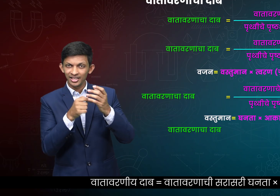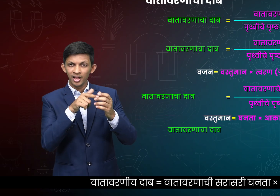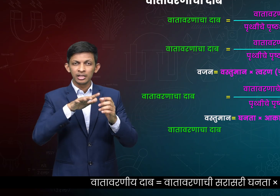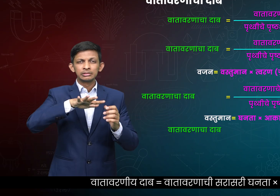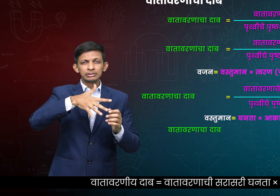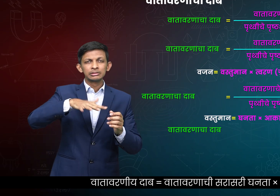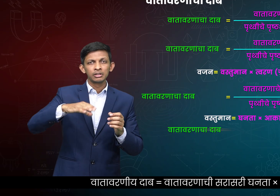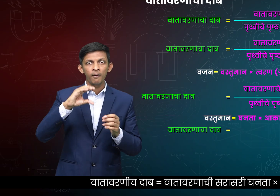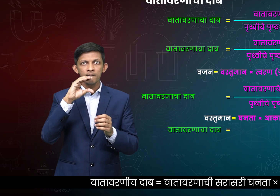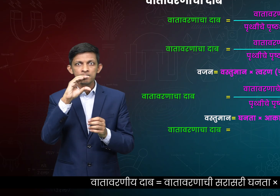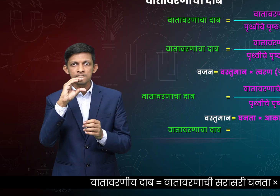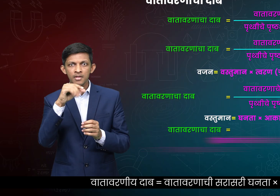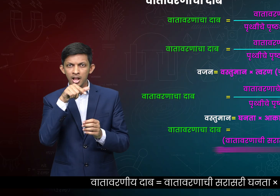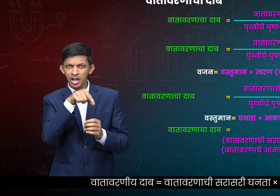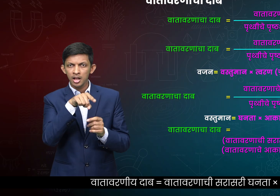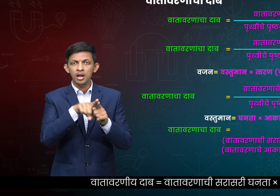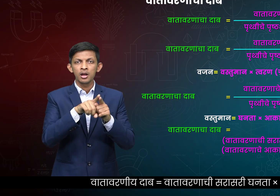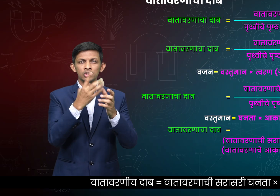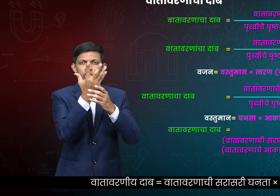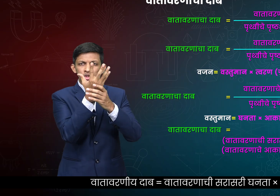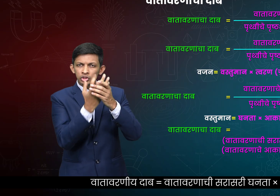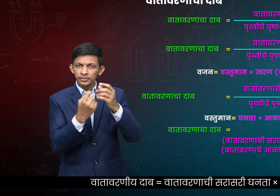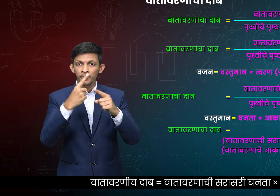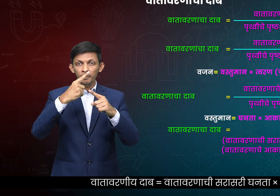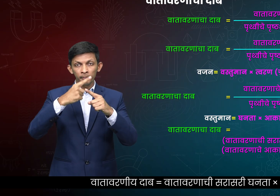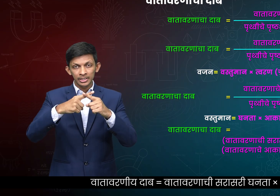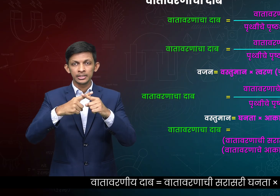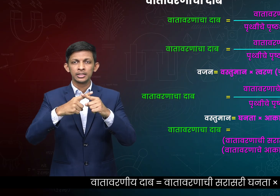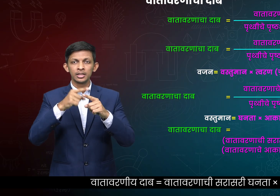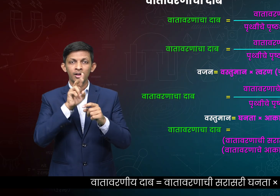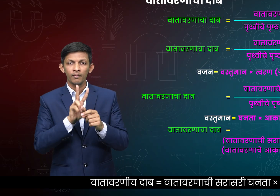वातावरणीय दाब वातावरणाची सरासरी घनता.